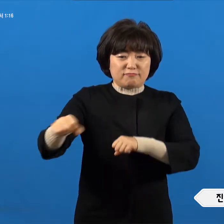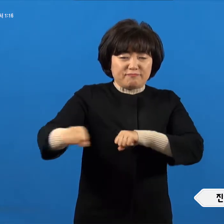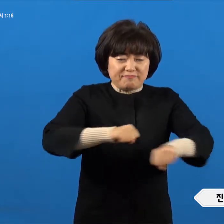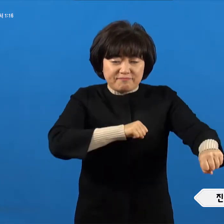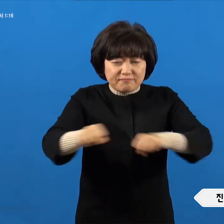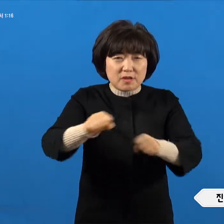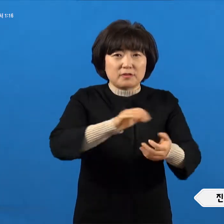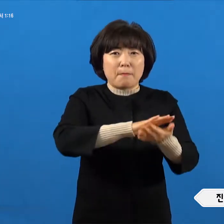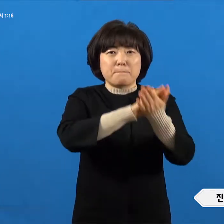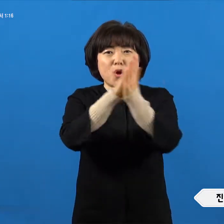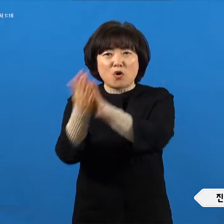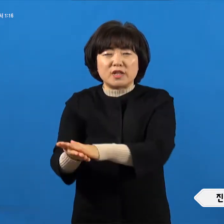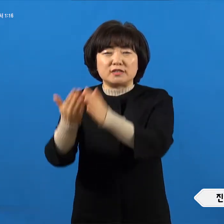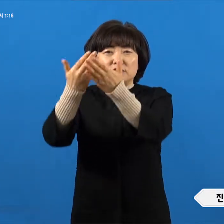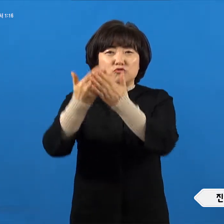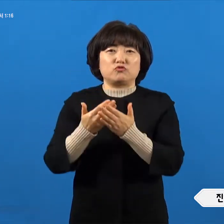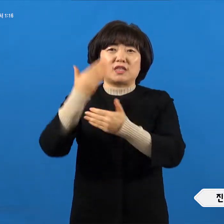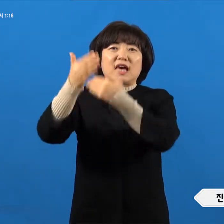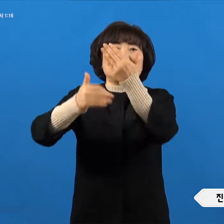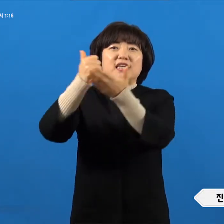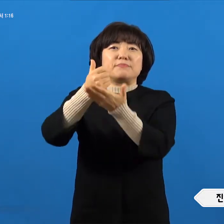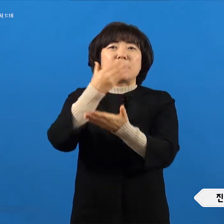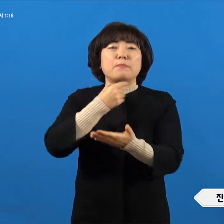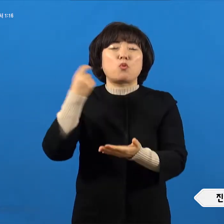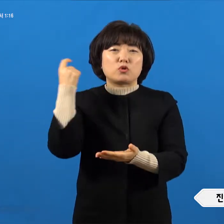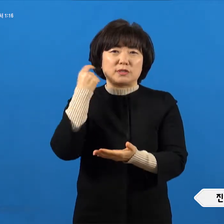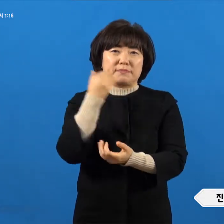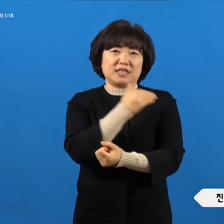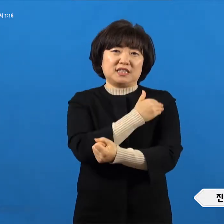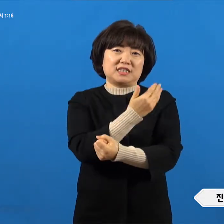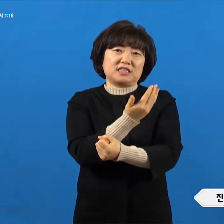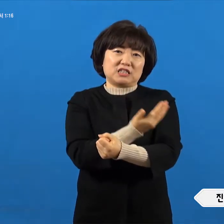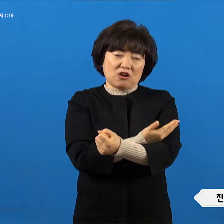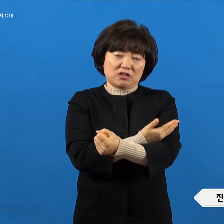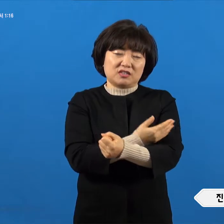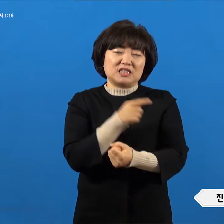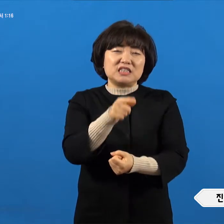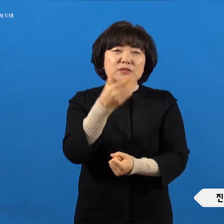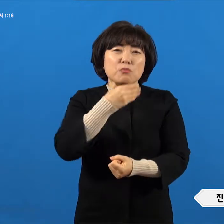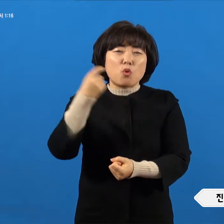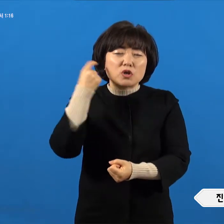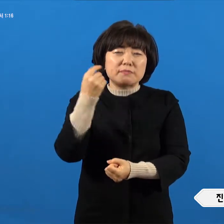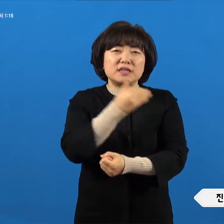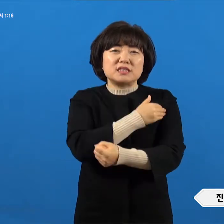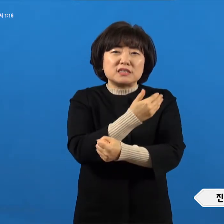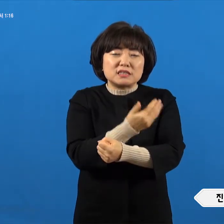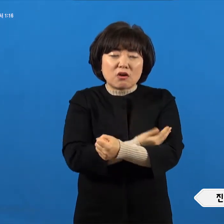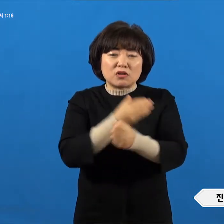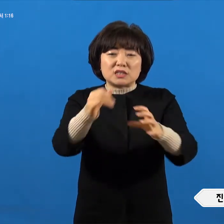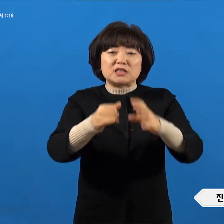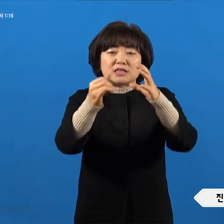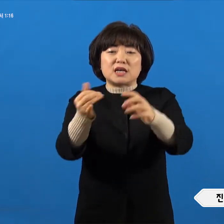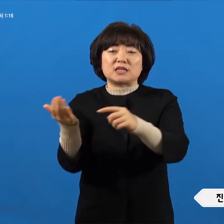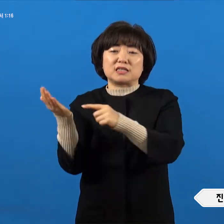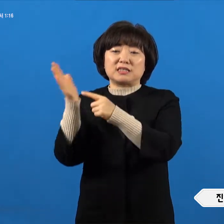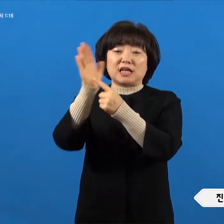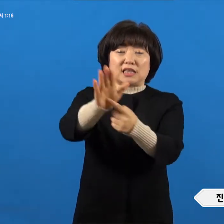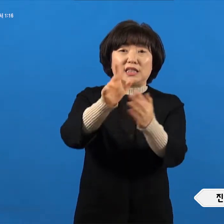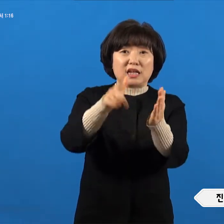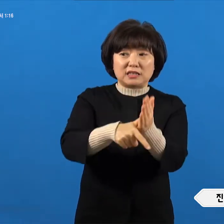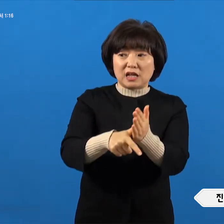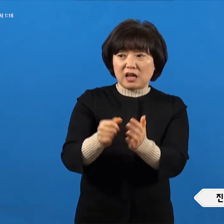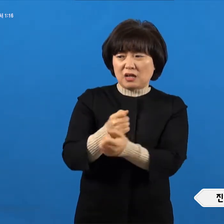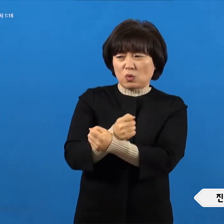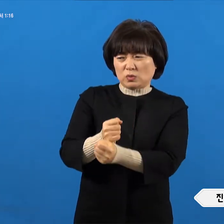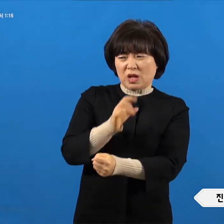나를 변화시키시는 하나님의 복음의 능력. 이 복음의 능력이 세상에 나타날 때 용서할 수